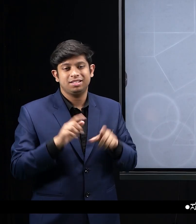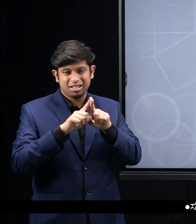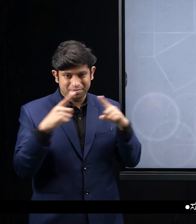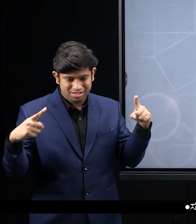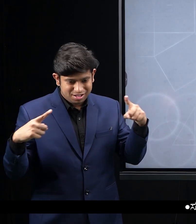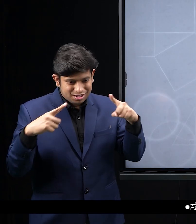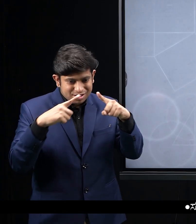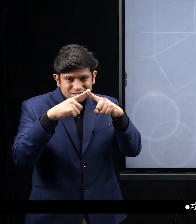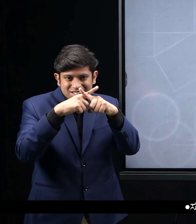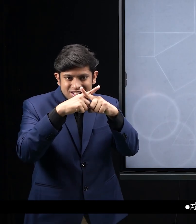ಸಮಾನಾಂತರ ರೇಖೆಗಳು,